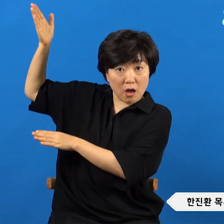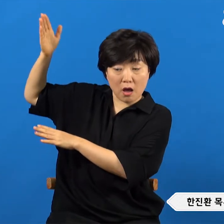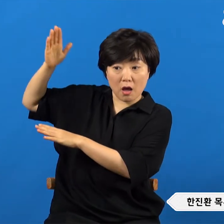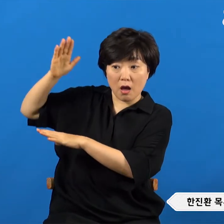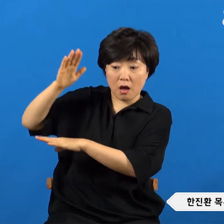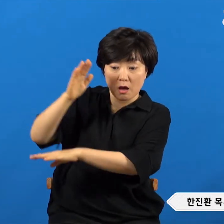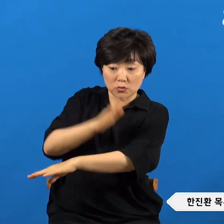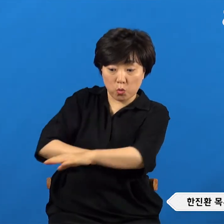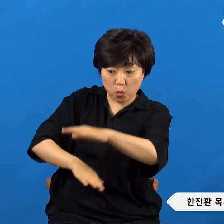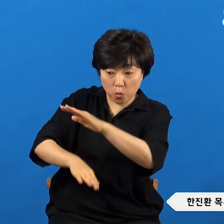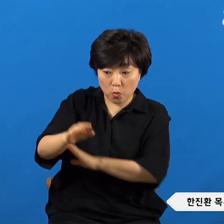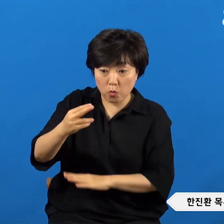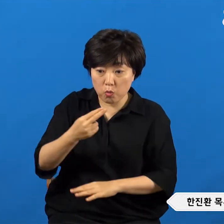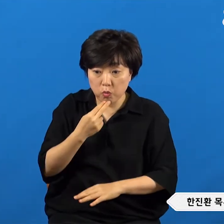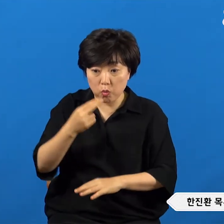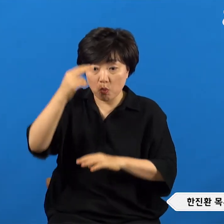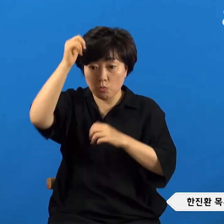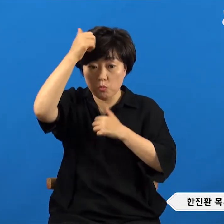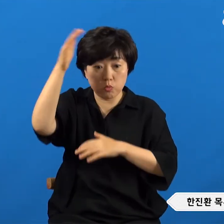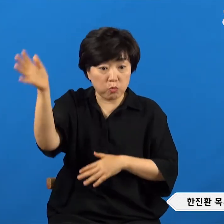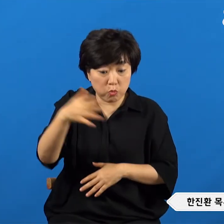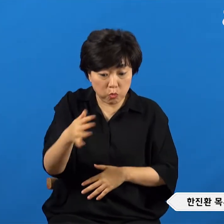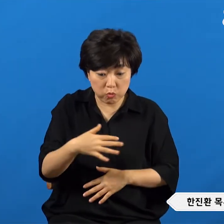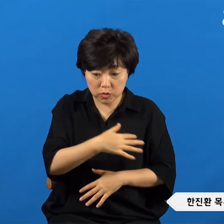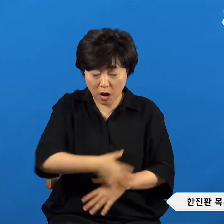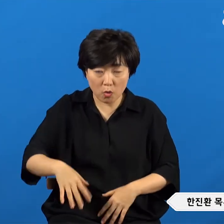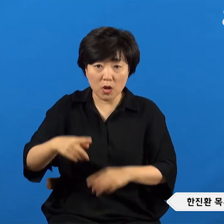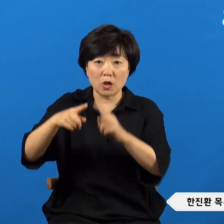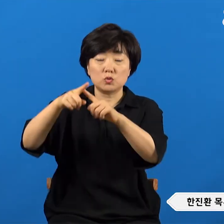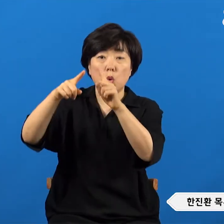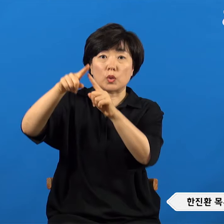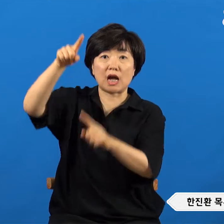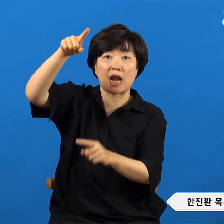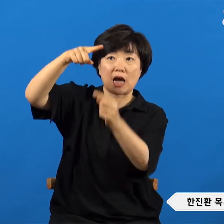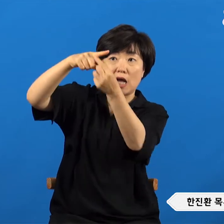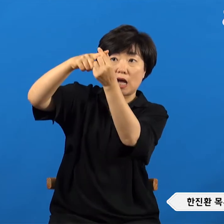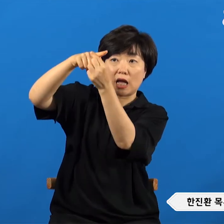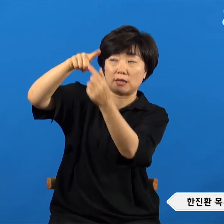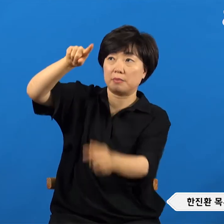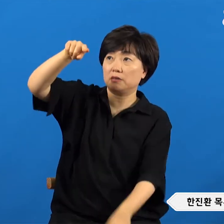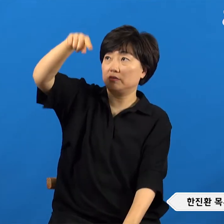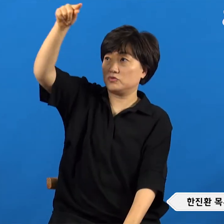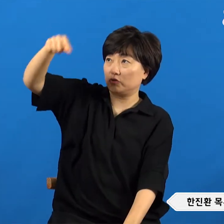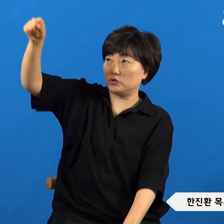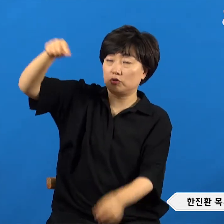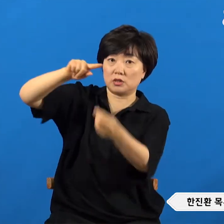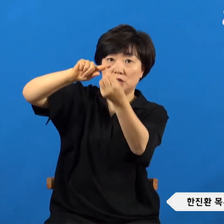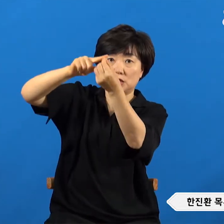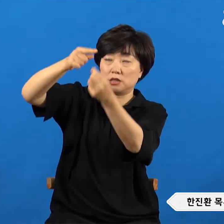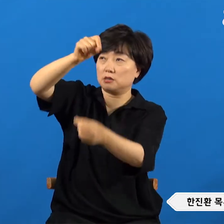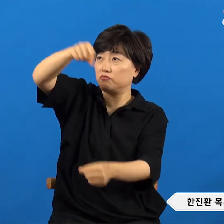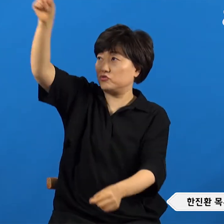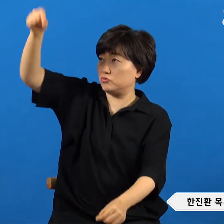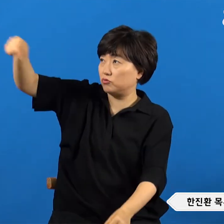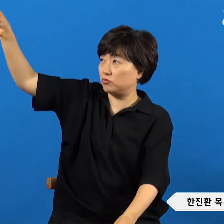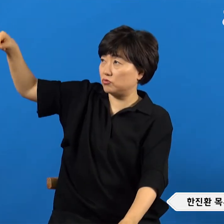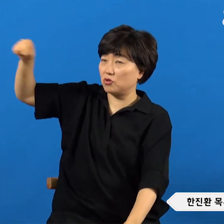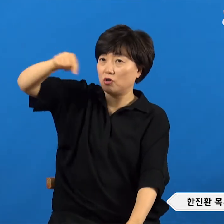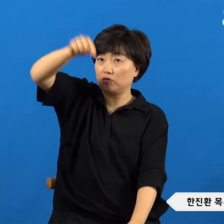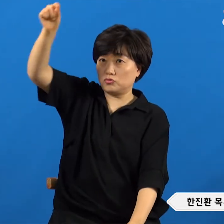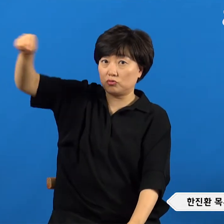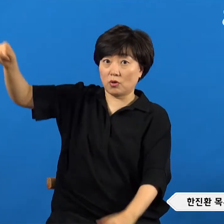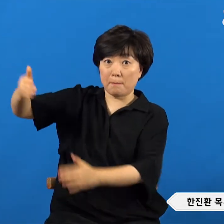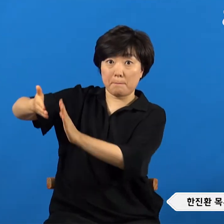몸도 없고 팔도 없고 손가락만 나타나서 글을 쓰기 시작합니다. 사람들이 그